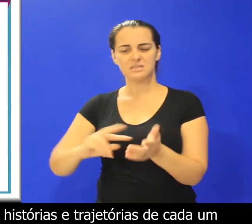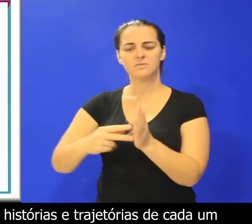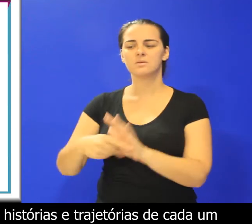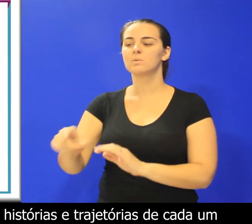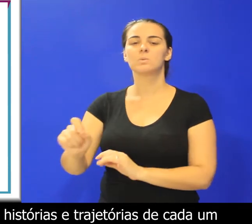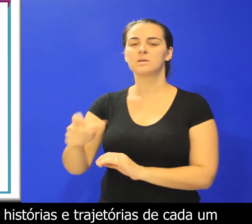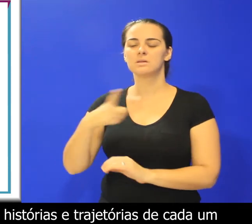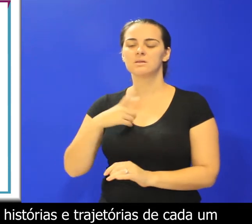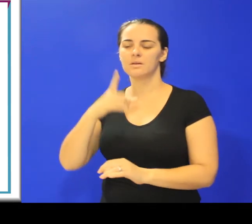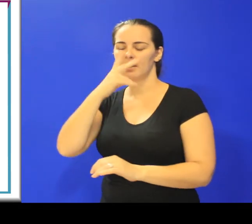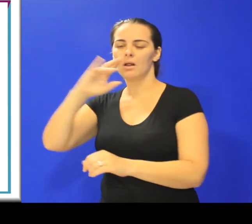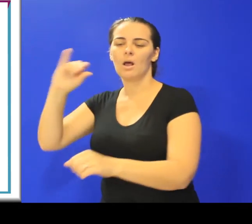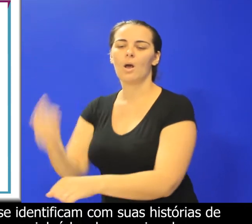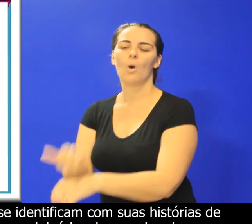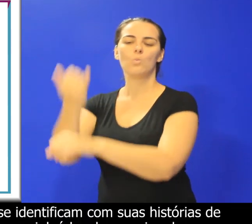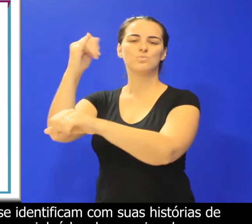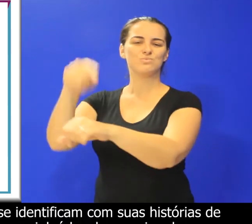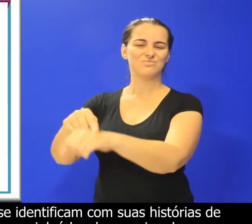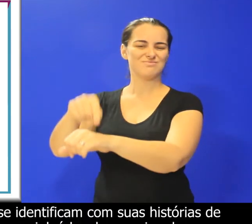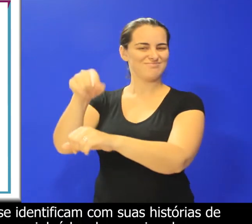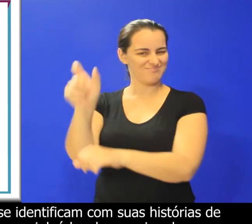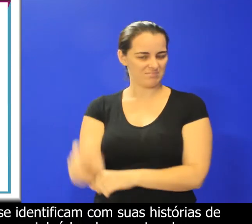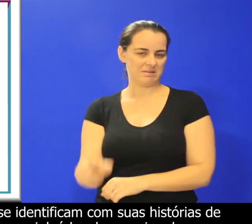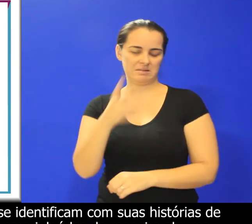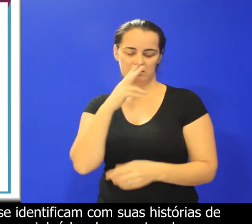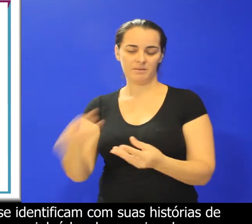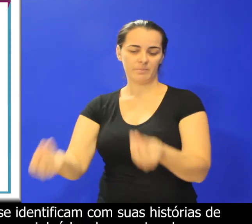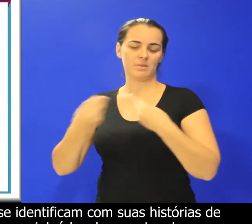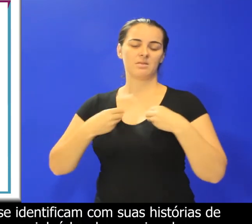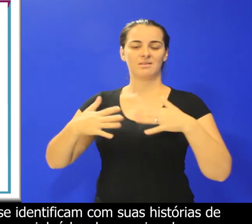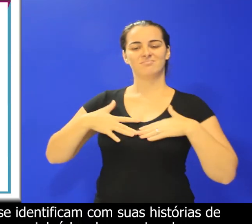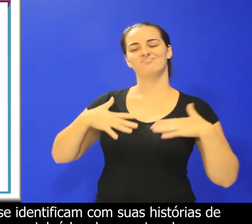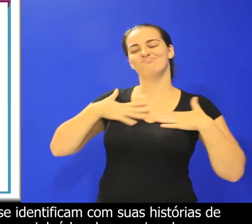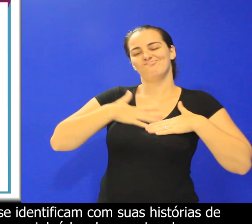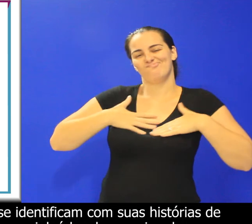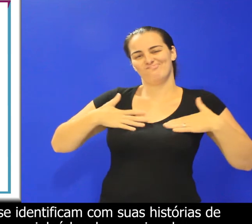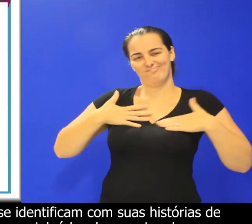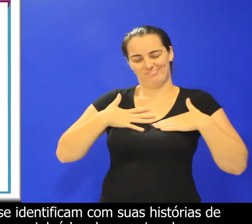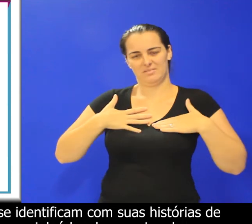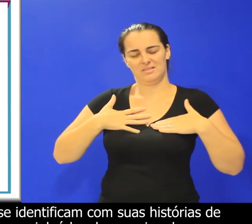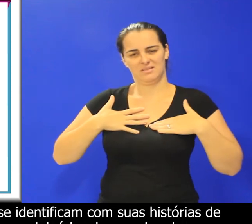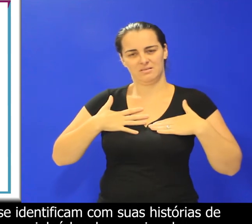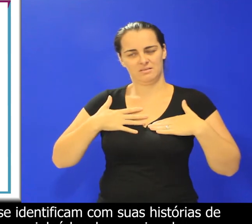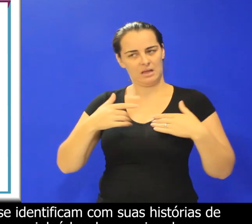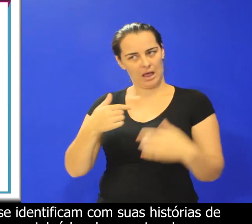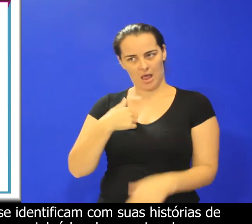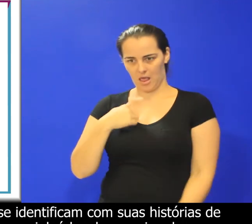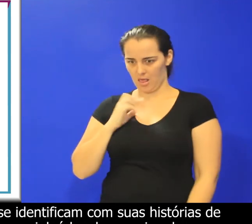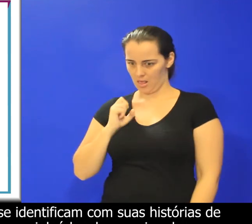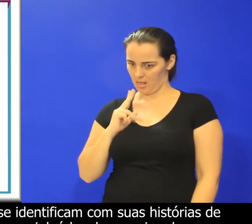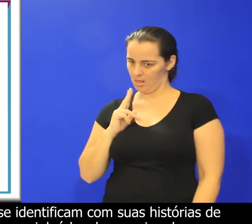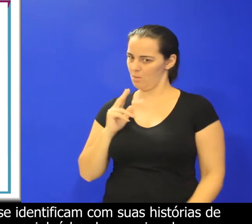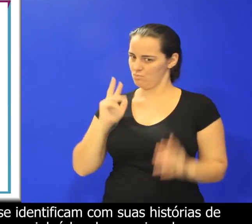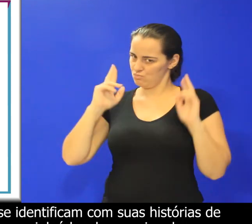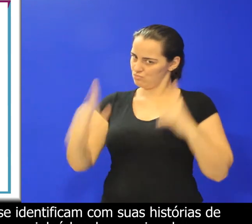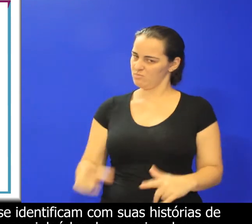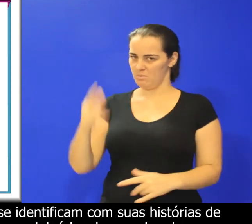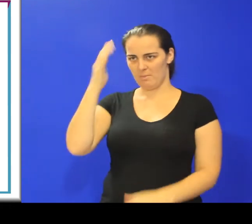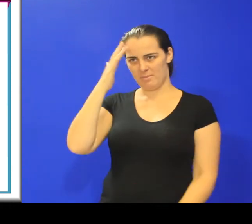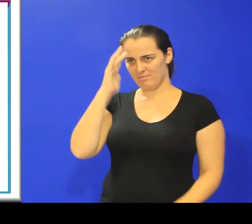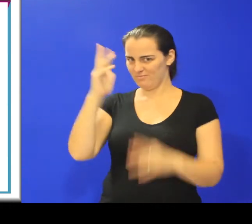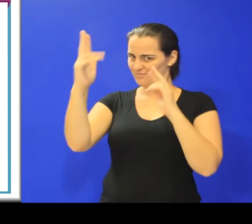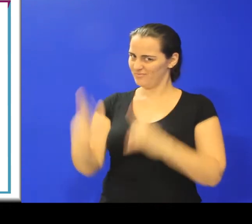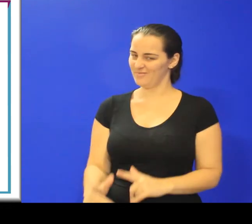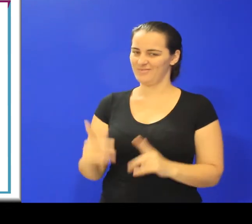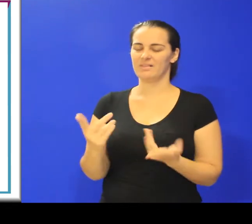histórias e trajetórias de cada um. Muitas pessoas com deficiência se identificam com suas histórias de superação e não estamos aqui para julgá-las de maneira alguma.